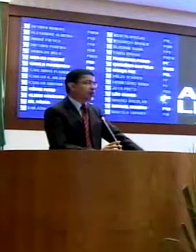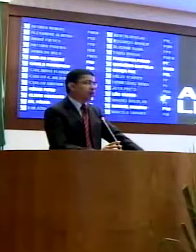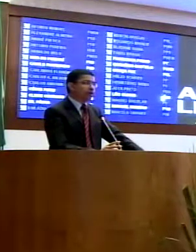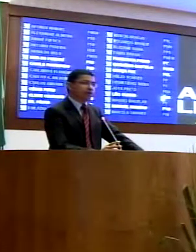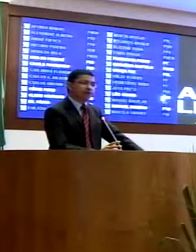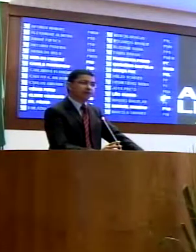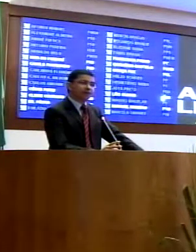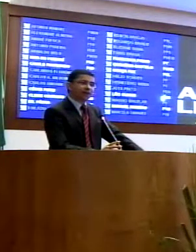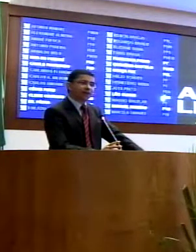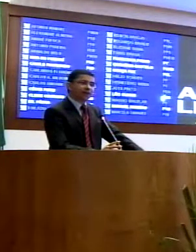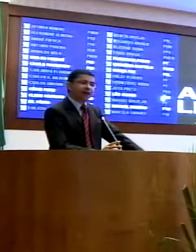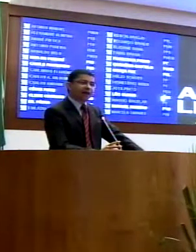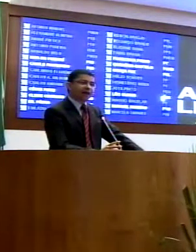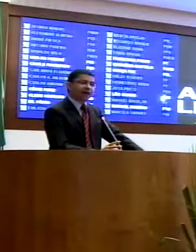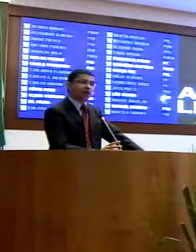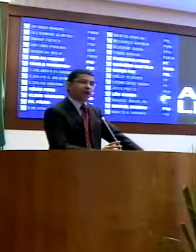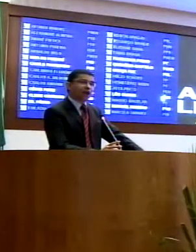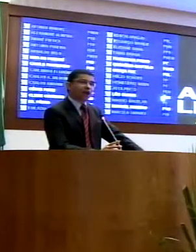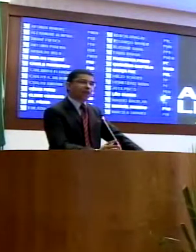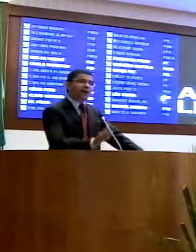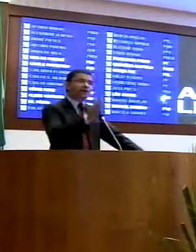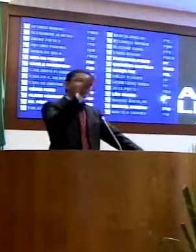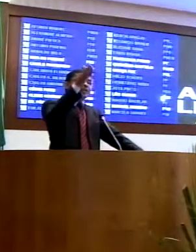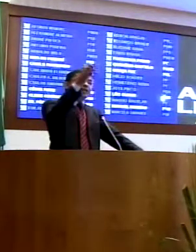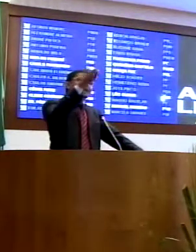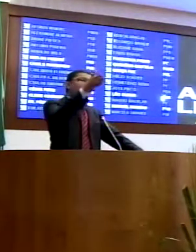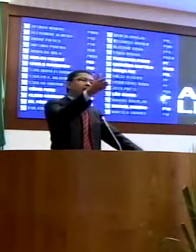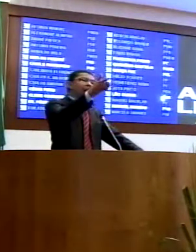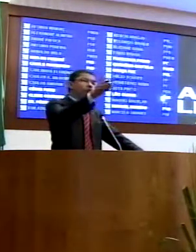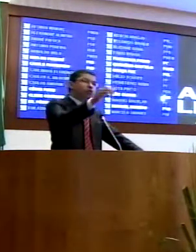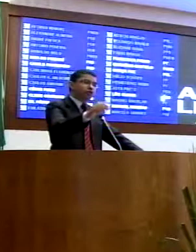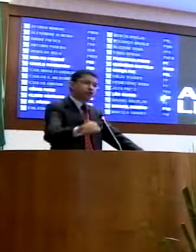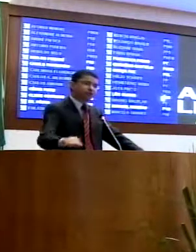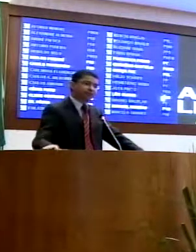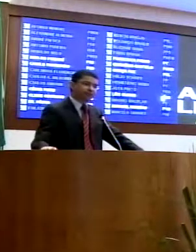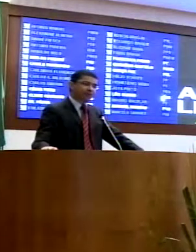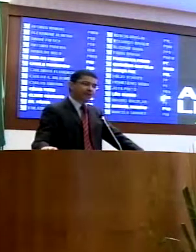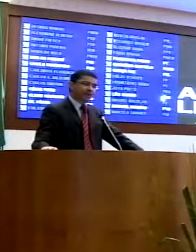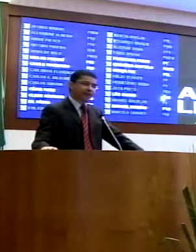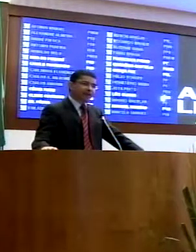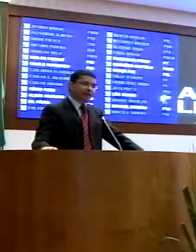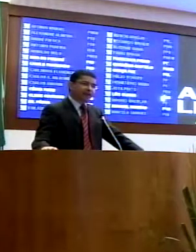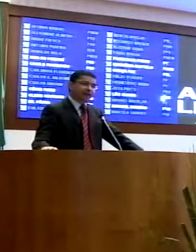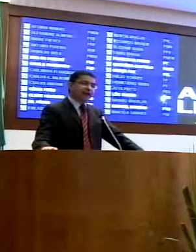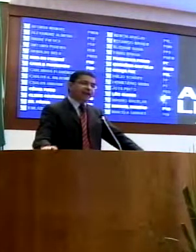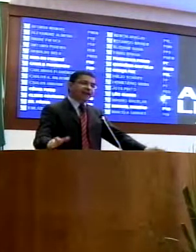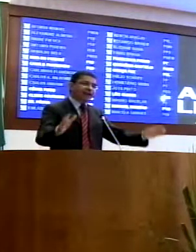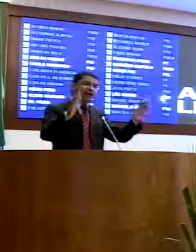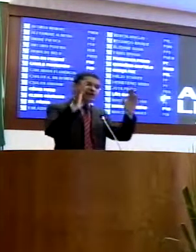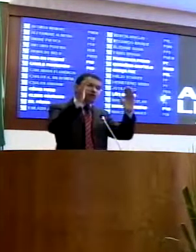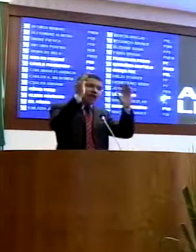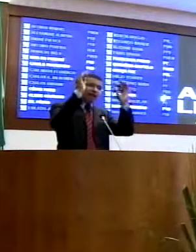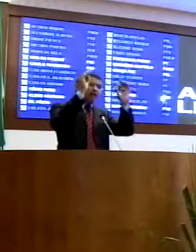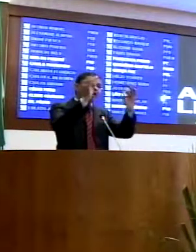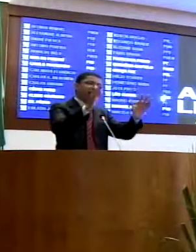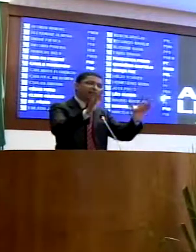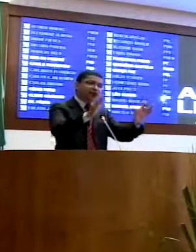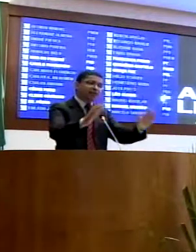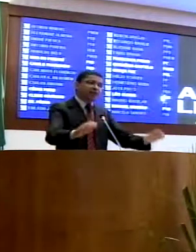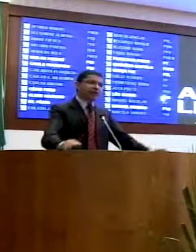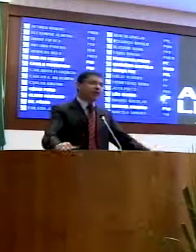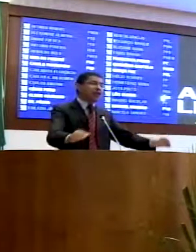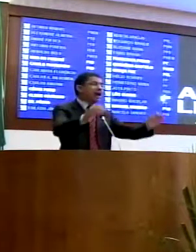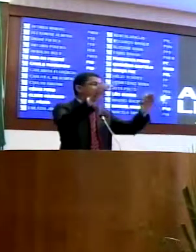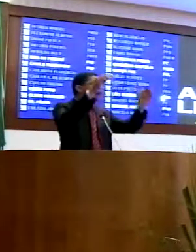com a minha esposa, lá no bairro do Coajape, na Avenida Daniel de Latouche. Deputada Cleide, eu estava chegando